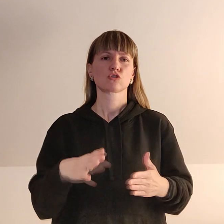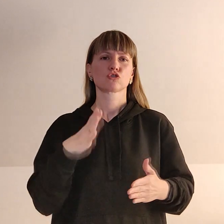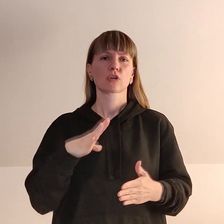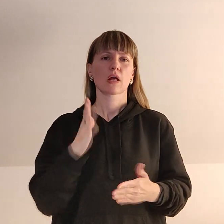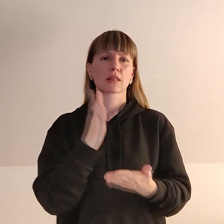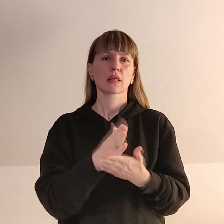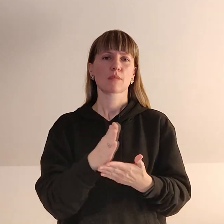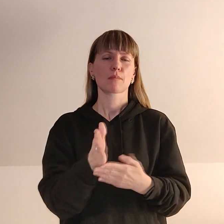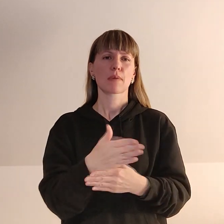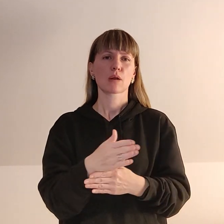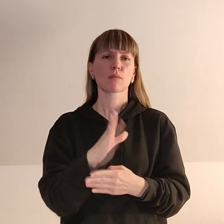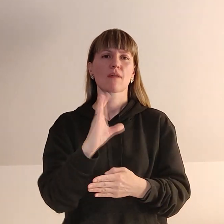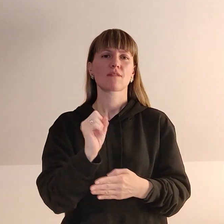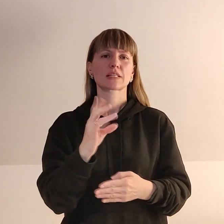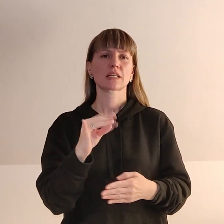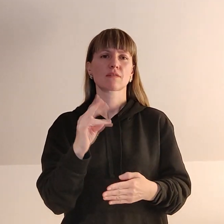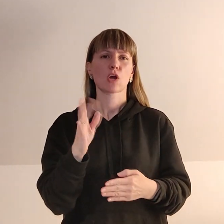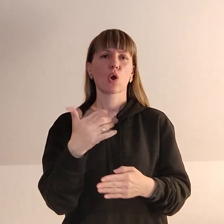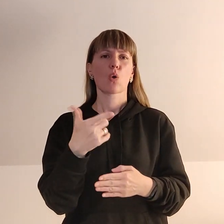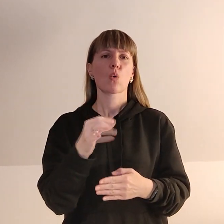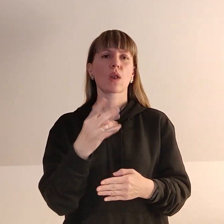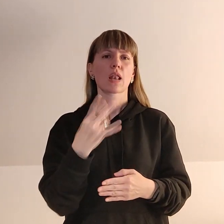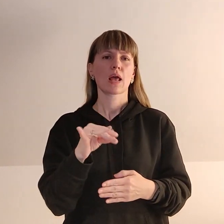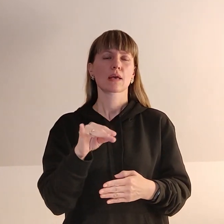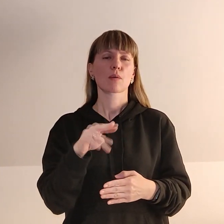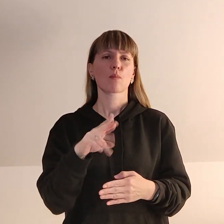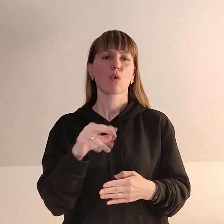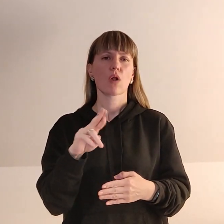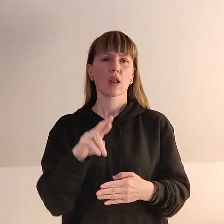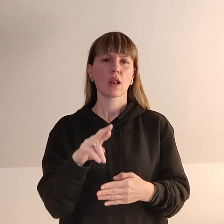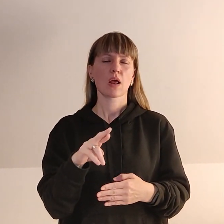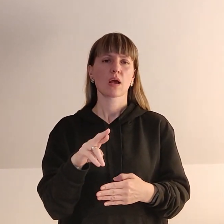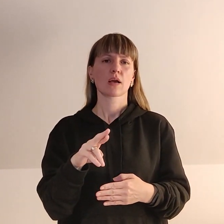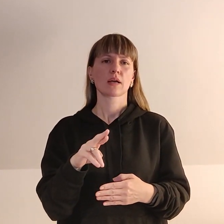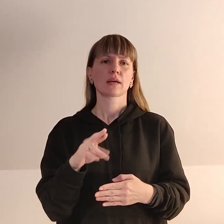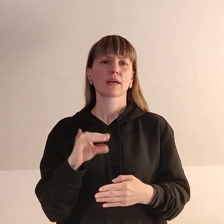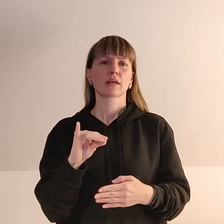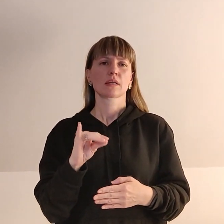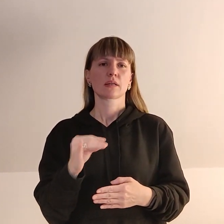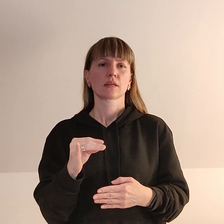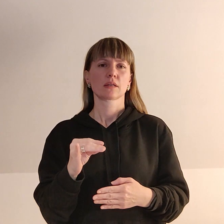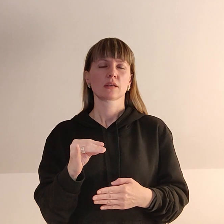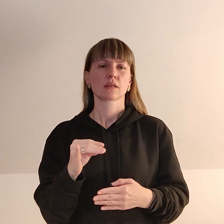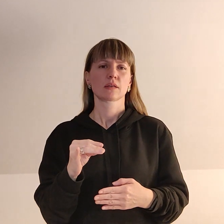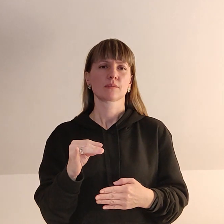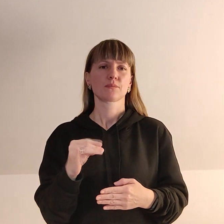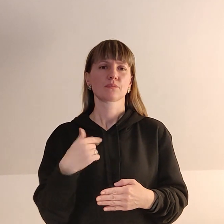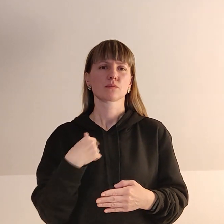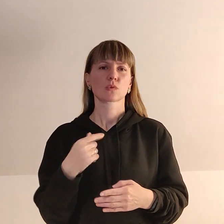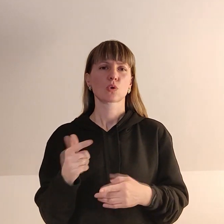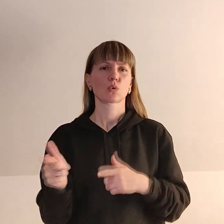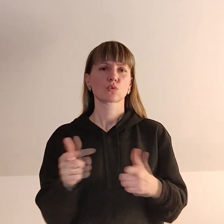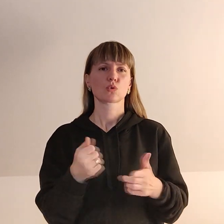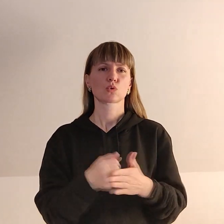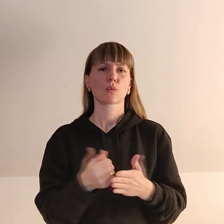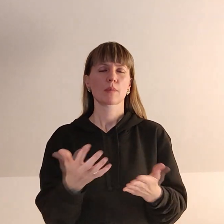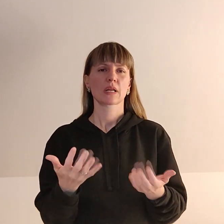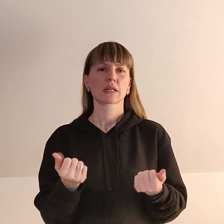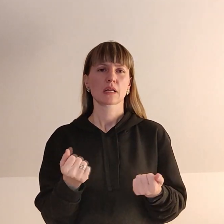тривогу Васильівка, поліколи нам дуже сподівати цегнер пояснення, сподіває власна рада. Готуємося до прийняття людей,